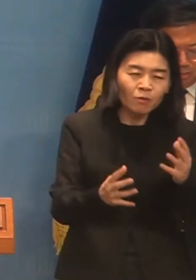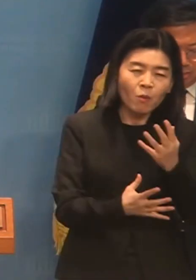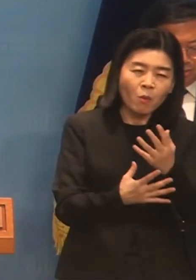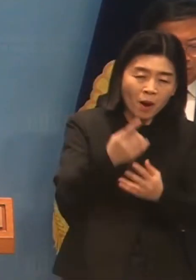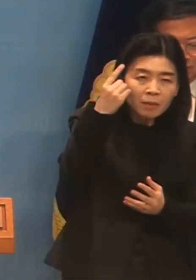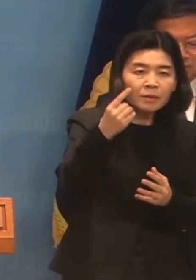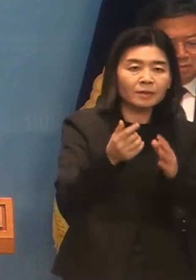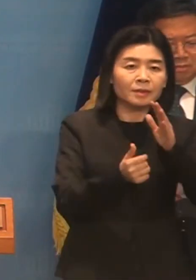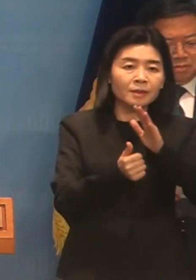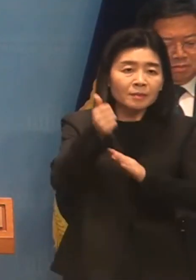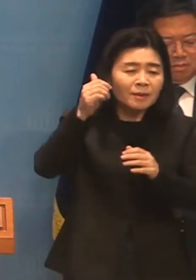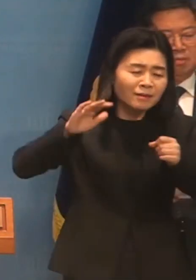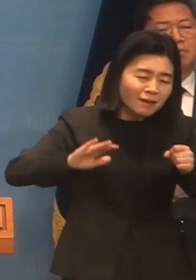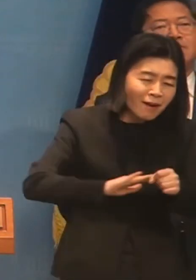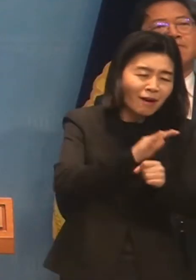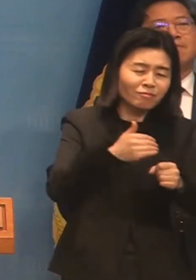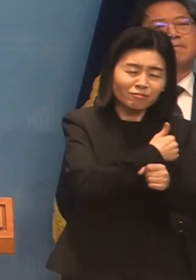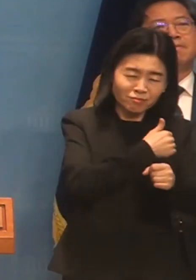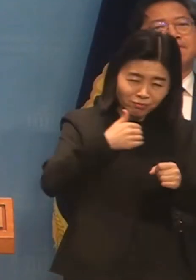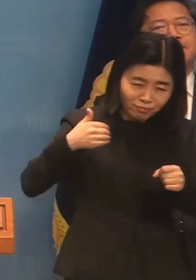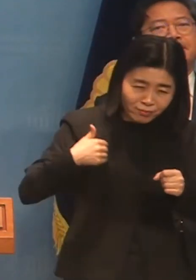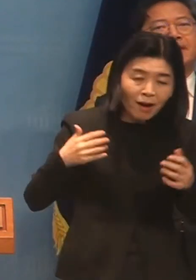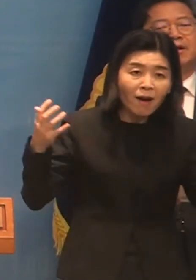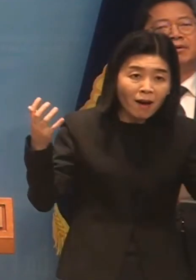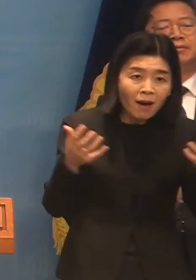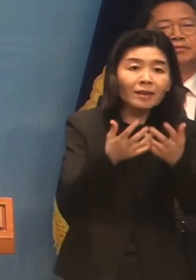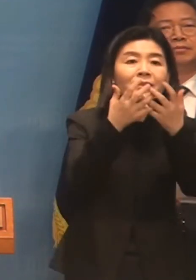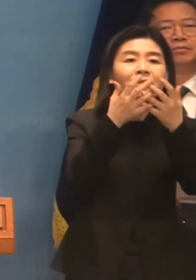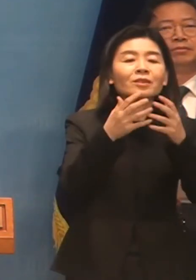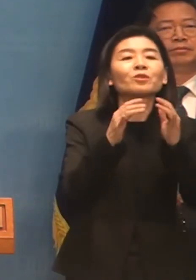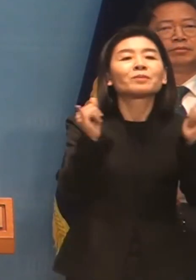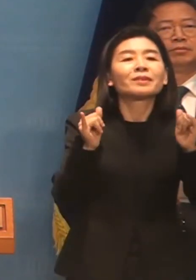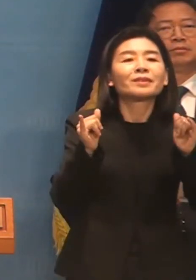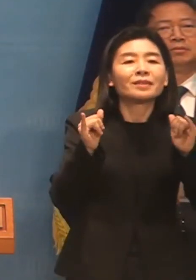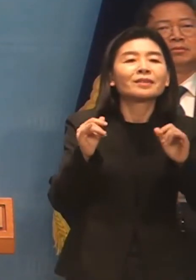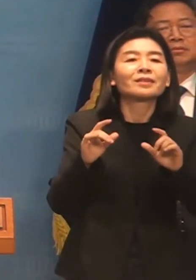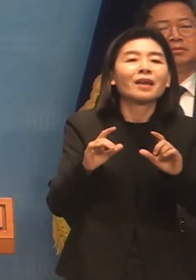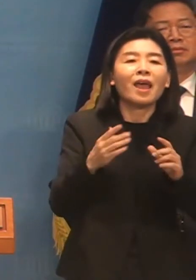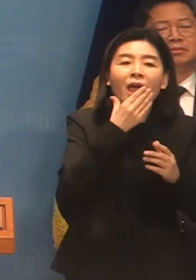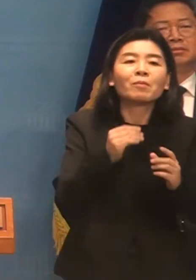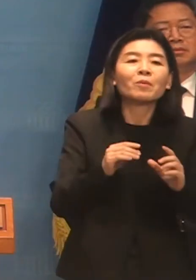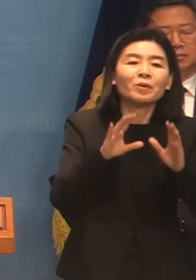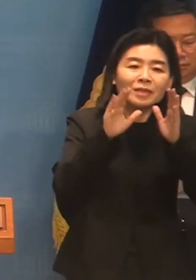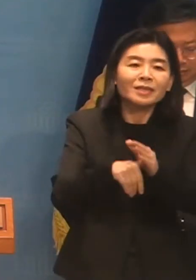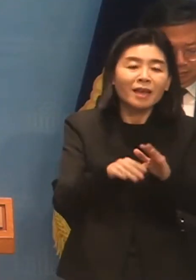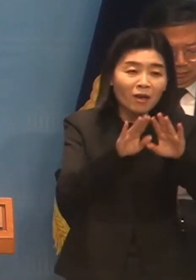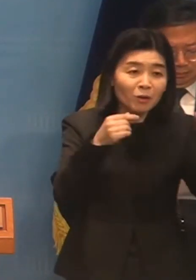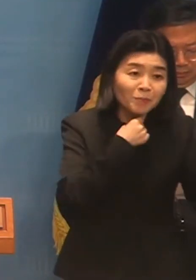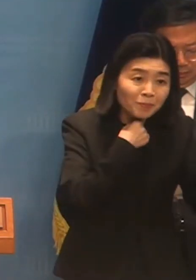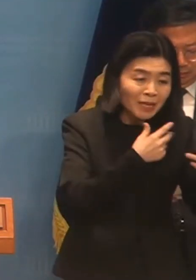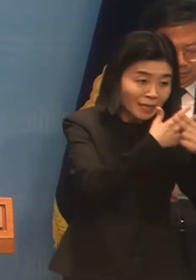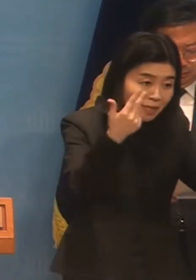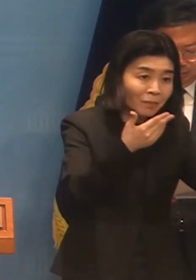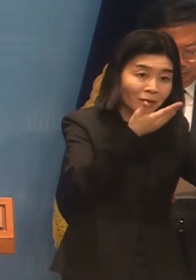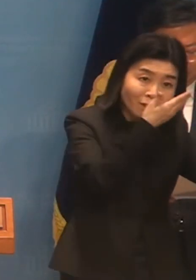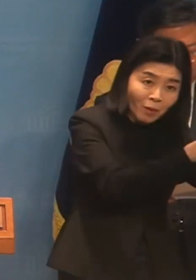사랑이 넘치는 국민 행복 시대를 열겠다는 이재명 후보에게 우리의 정책을